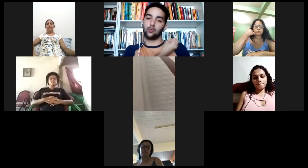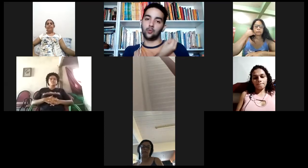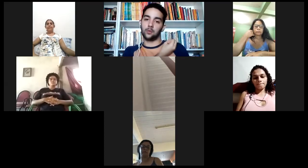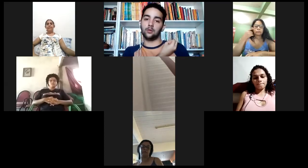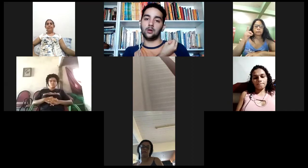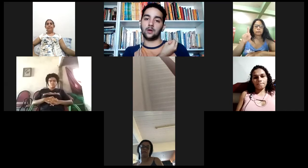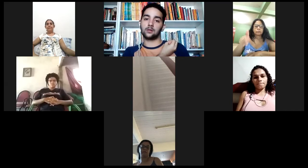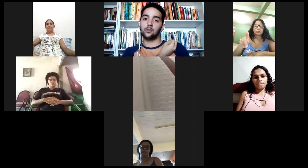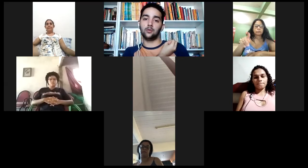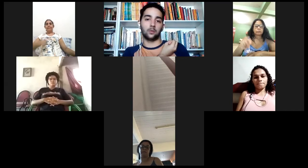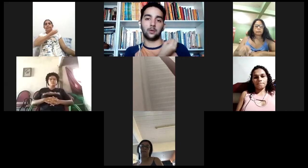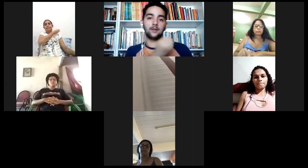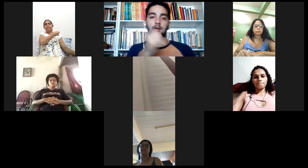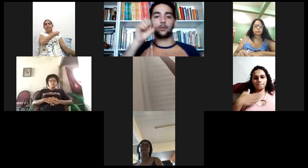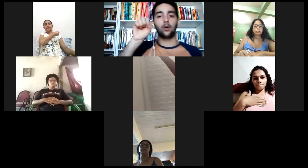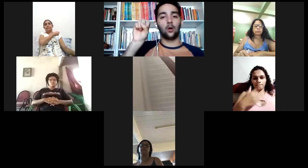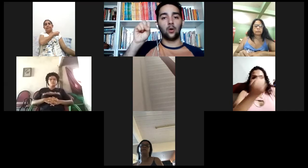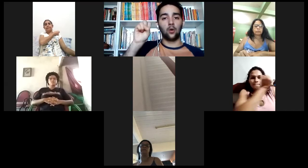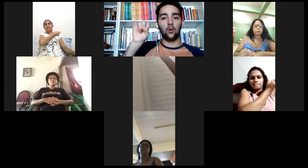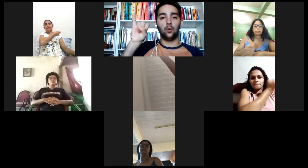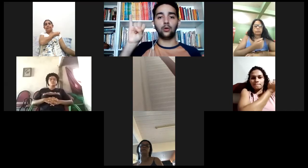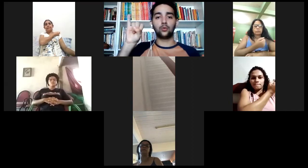meu número e eu faço meu número, por exemplo.